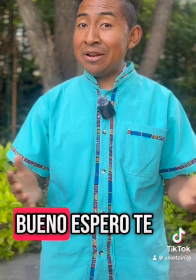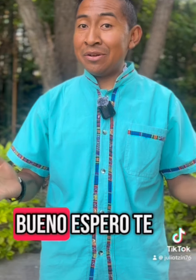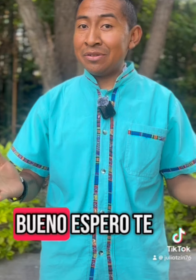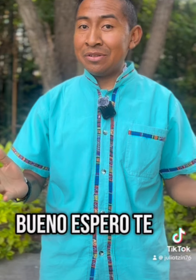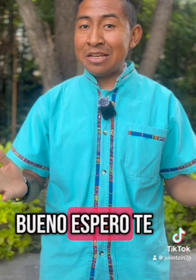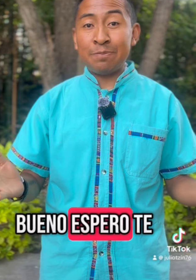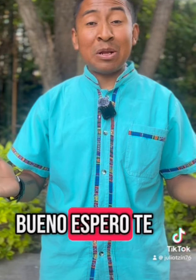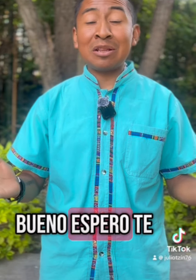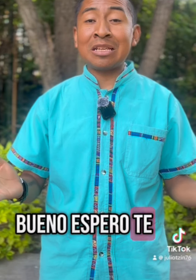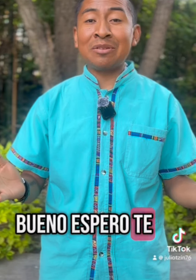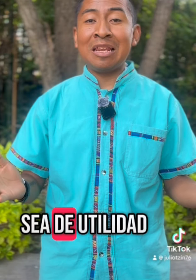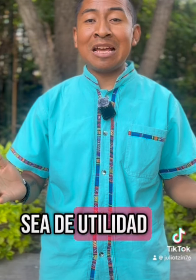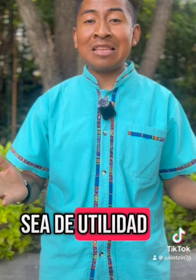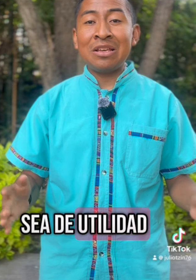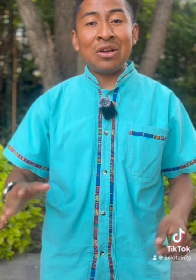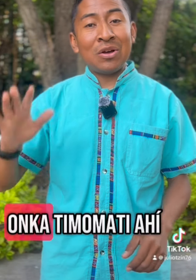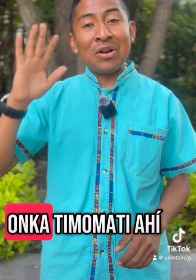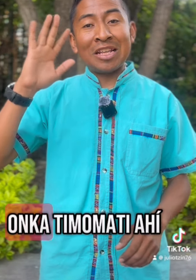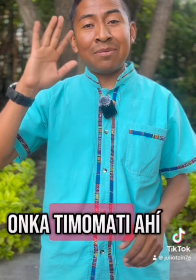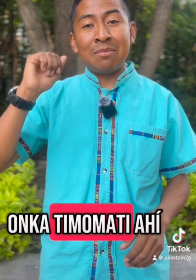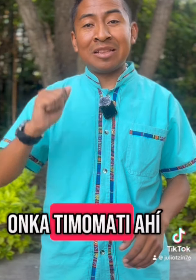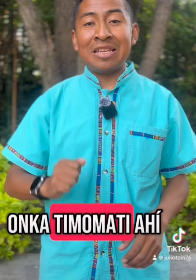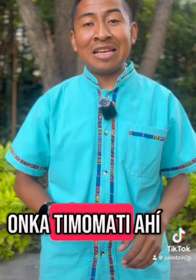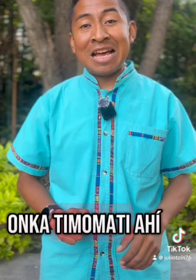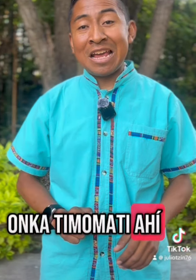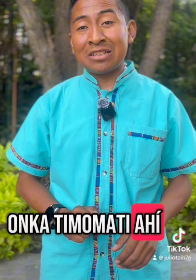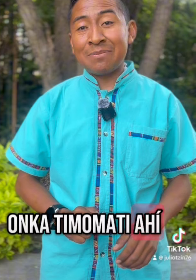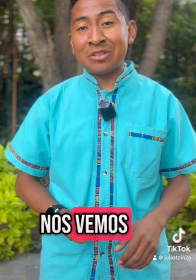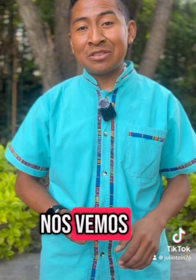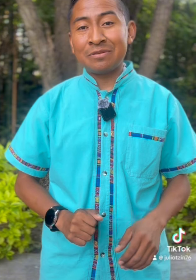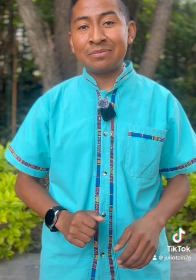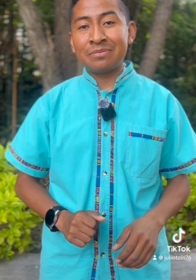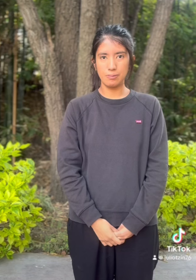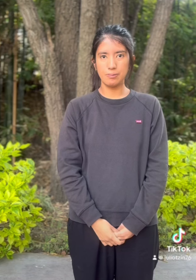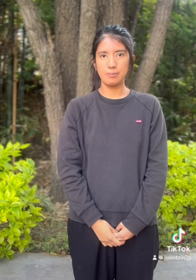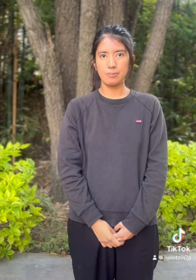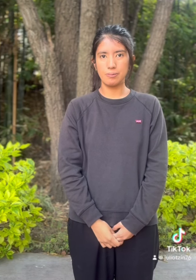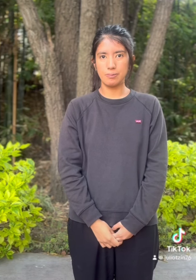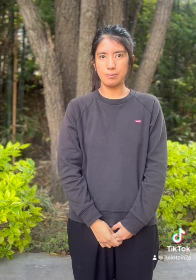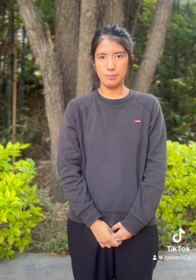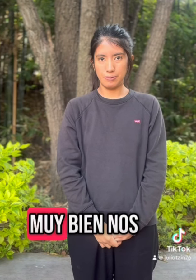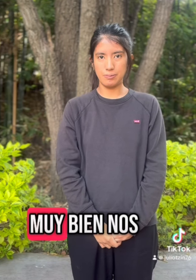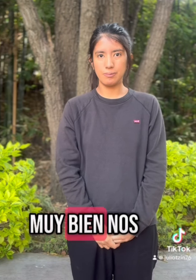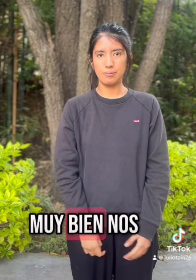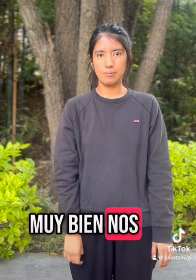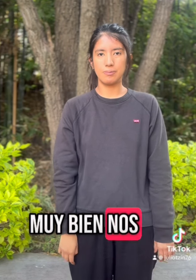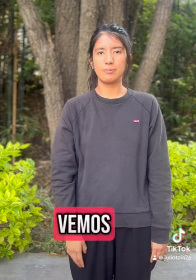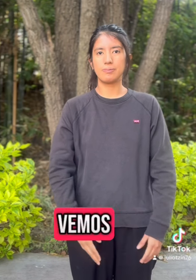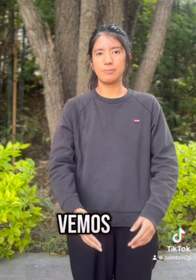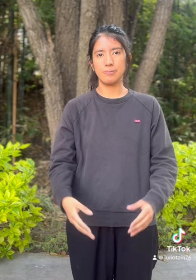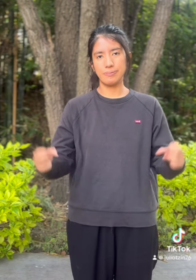Bueno, espero te sea de utilidad. Oncatimomati. Ahí nos vemos. Muy bien, nos vemos.